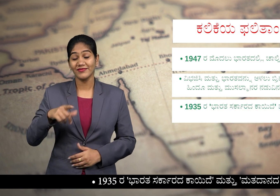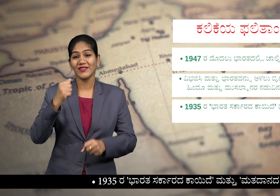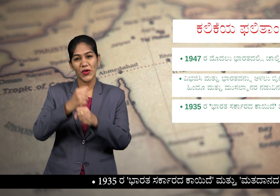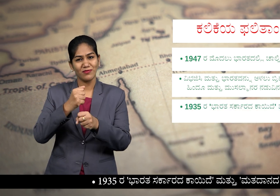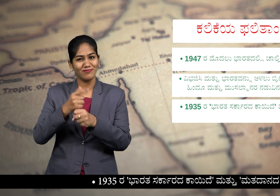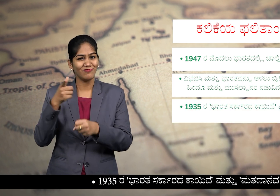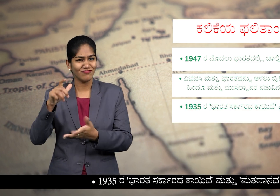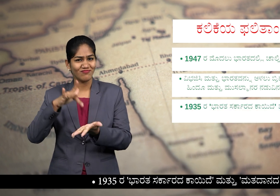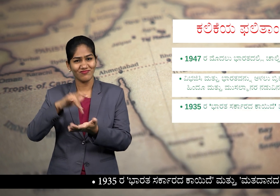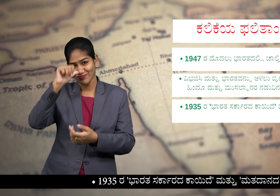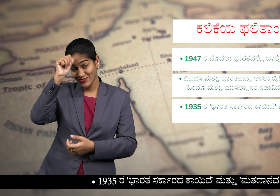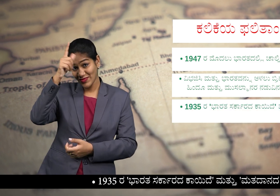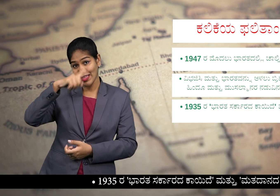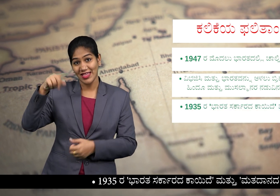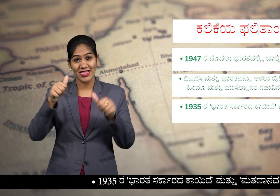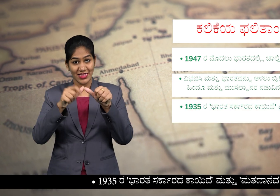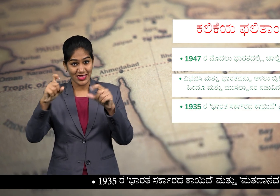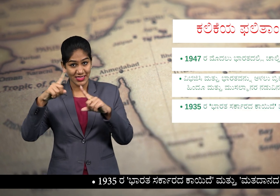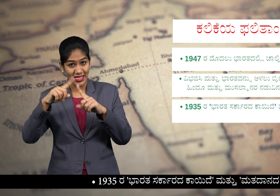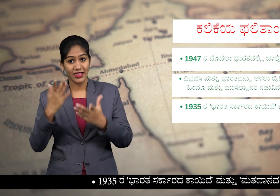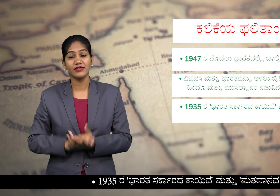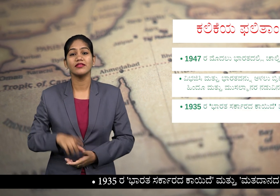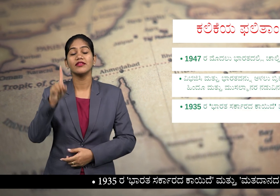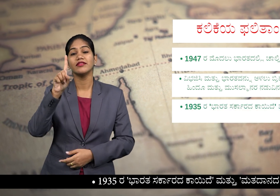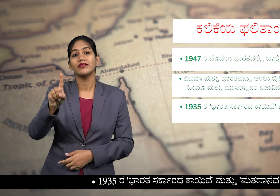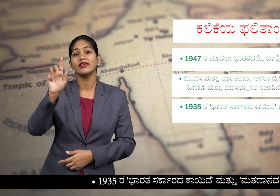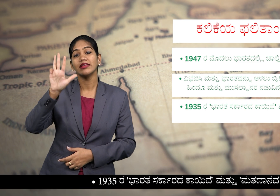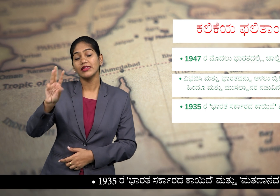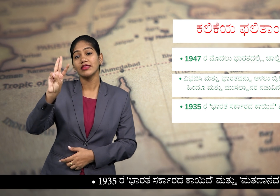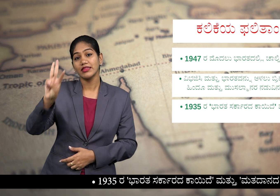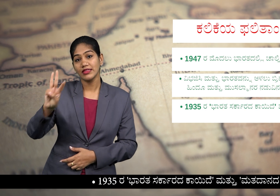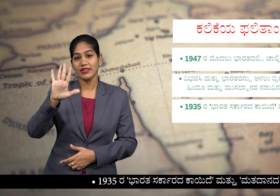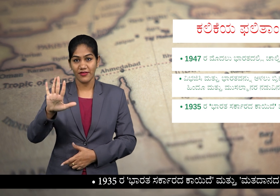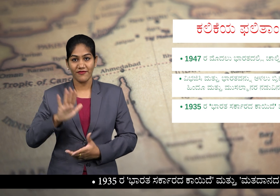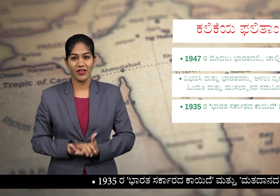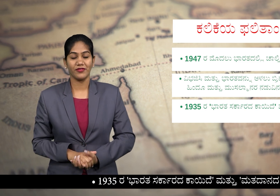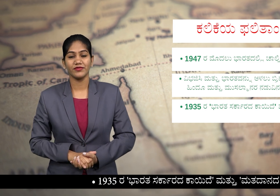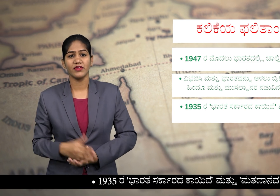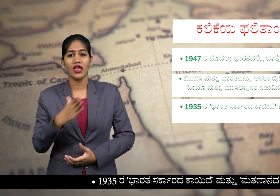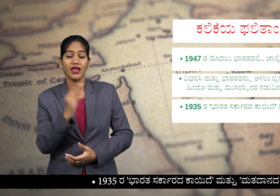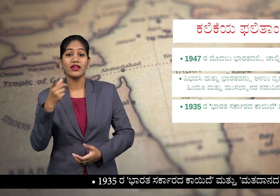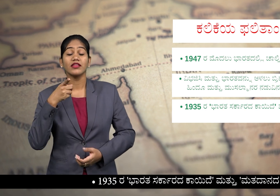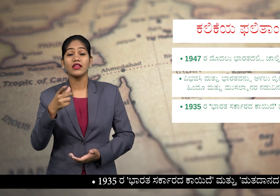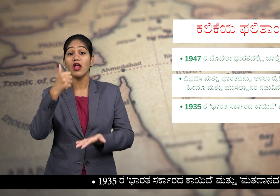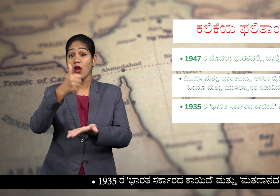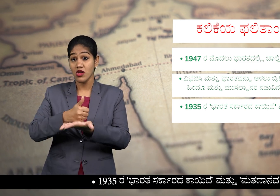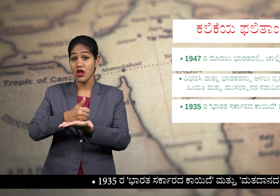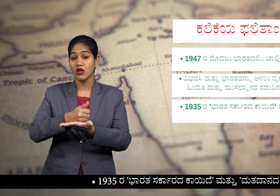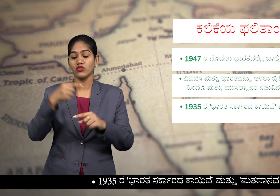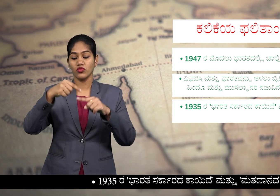ಸಾವಿರದ 1935 ಭಾರತ ಸರ್ಕಾರದ ಕಾಯ್ದೆ ಮತ್ತು ಮತದಾನದ ಹಕ್ಕು.